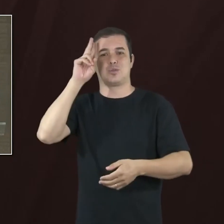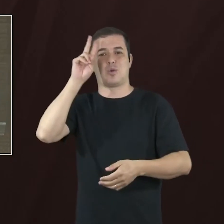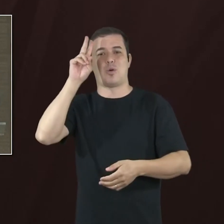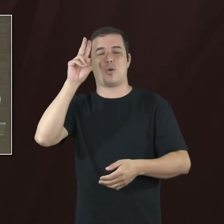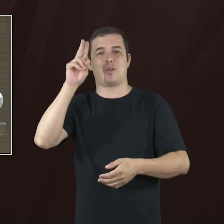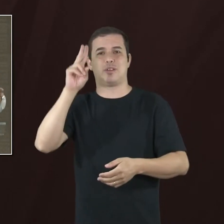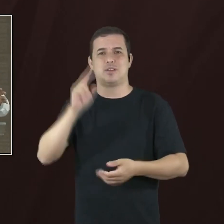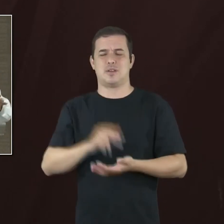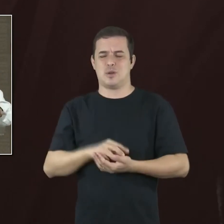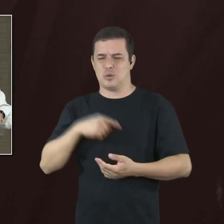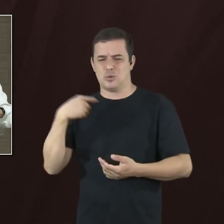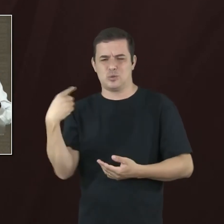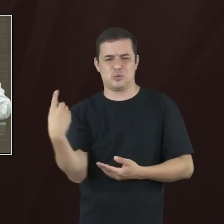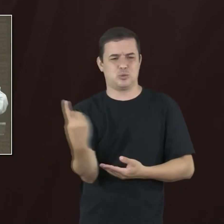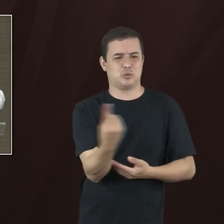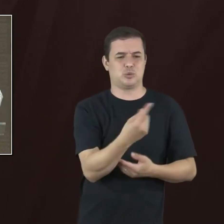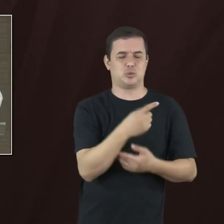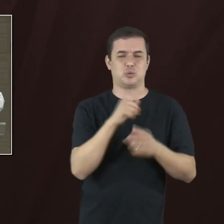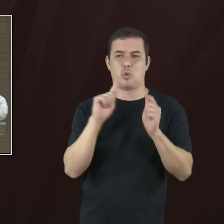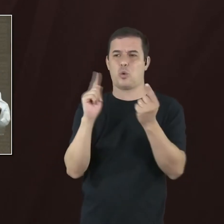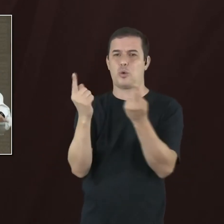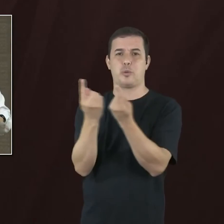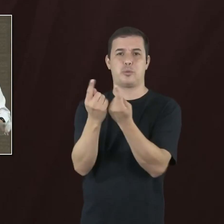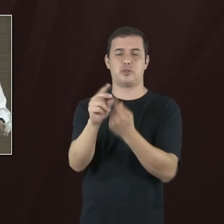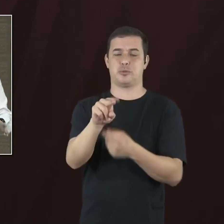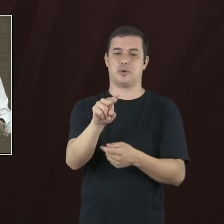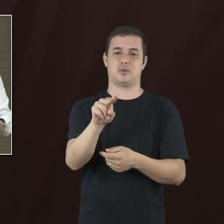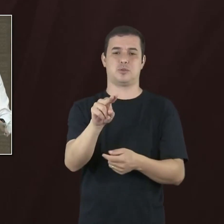todos vocês, todos os irmãos,